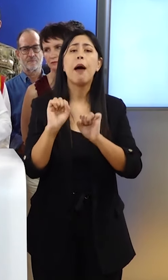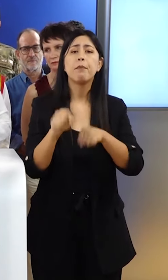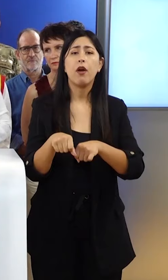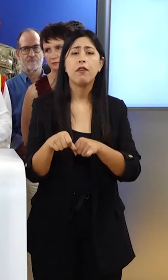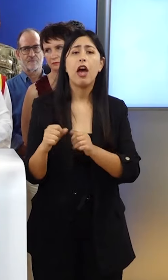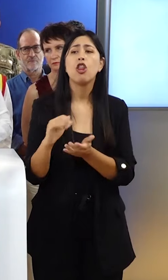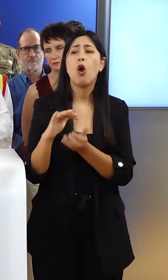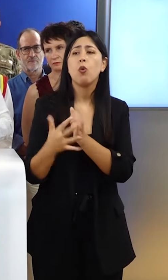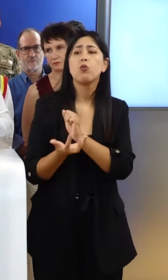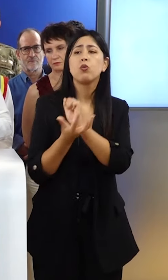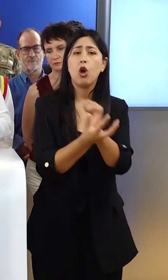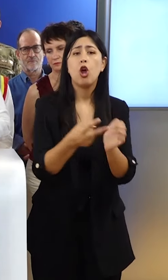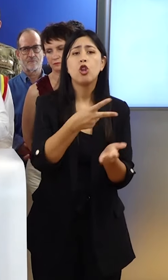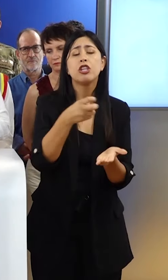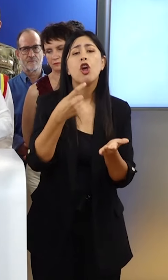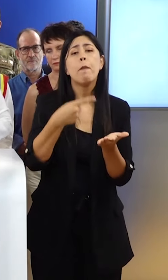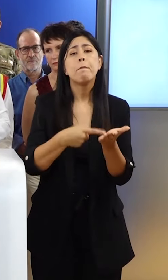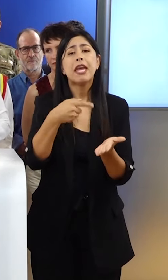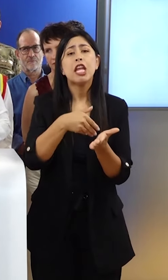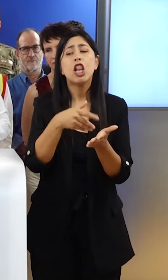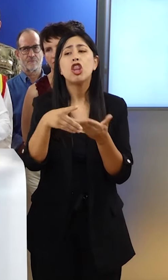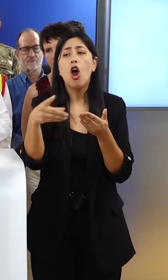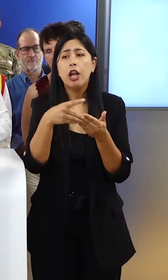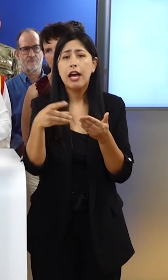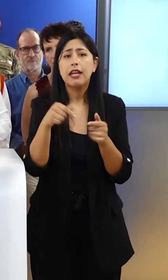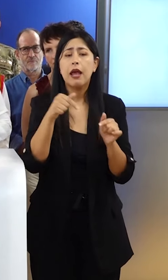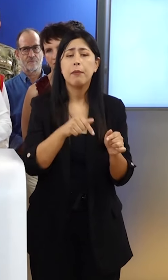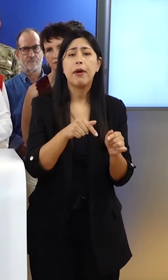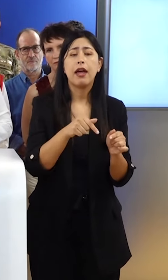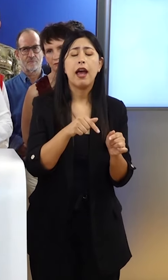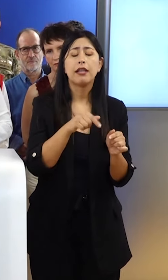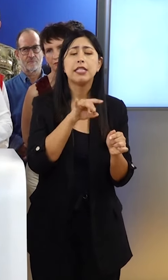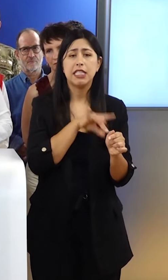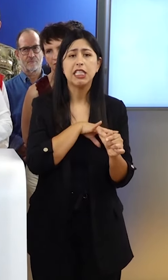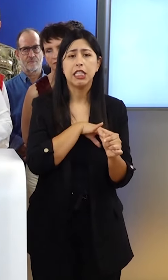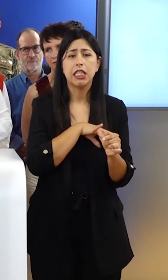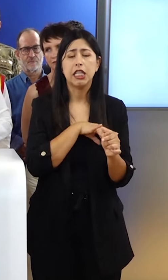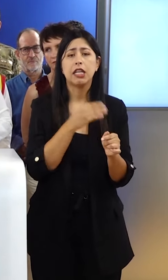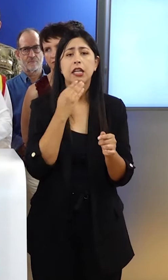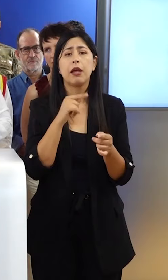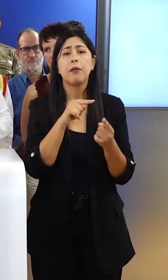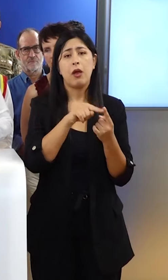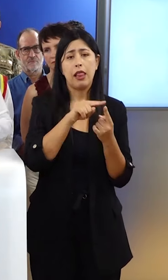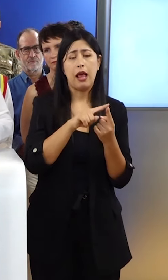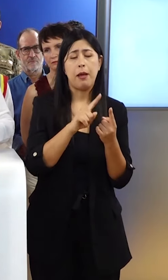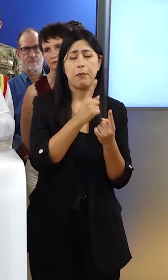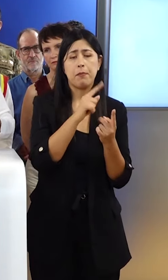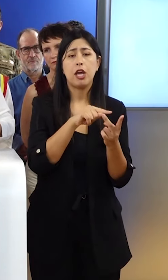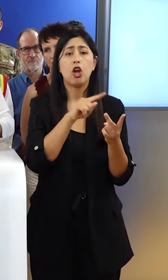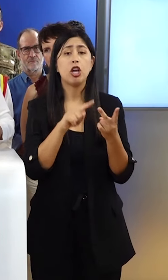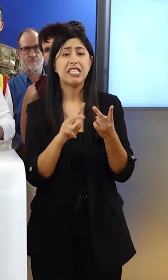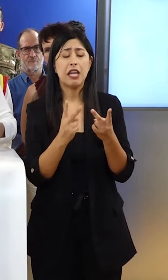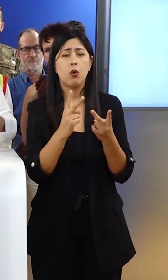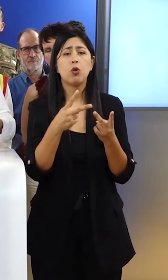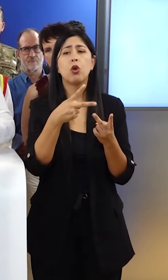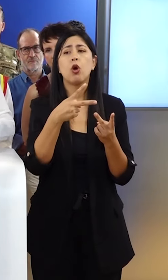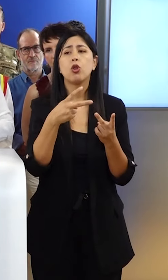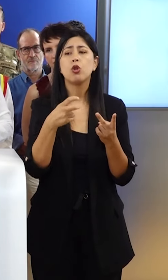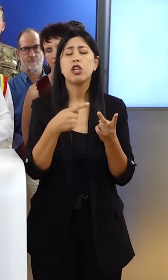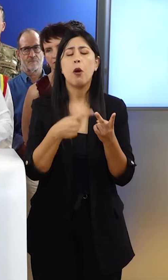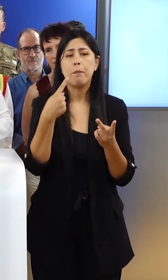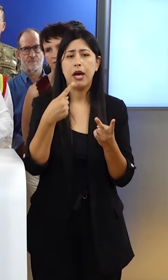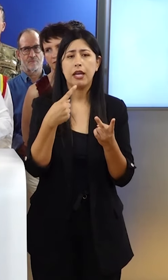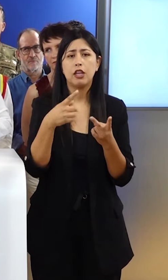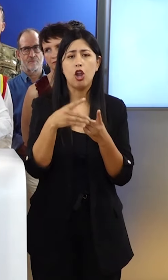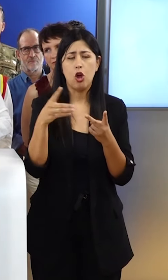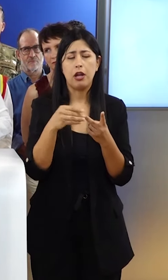00,000 en el caso del bit 250,000 en el caso de la caf Y también vamos a activar